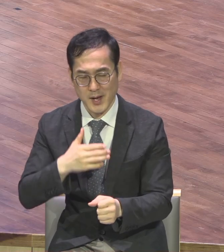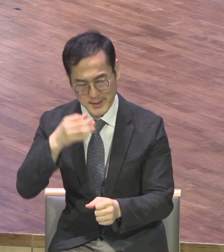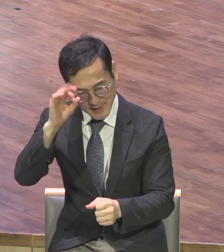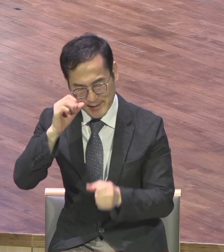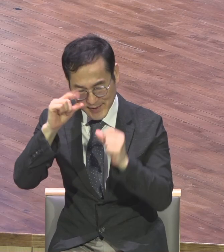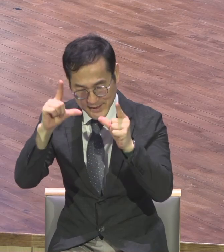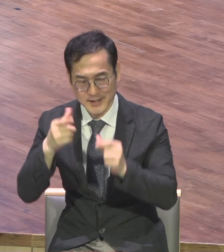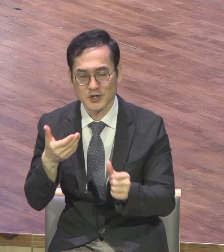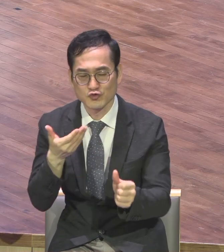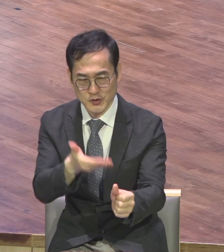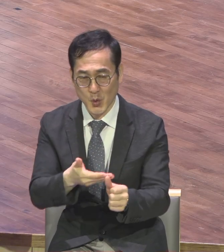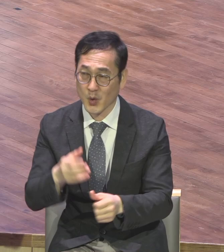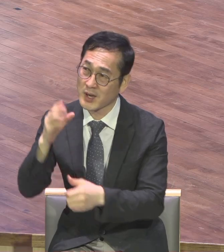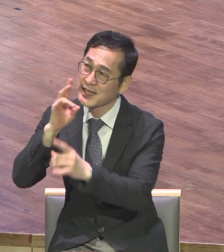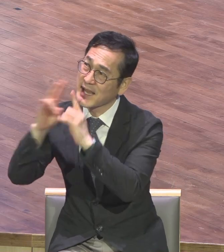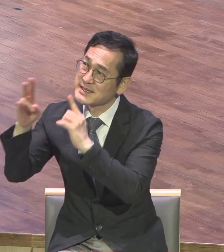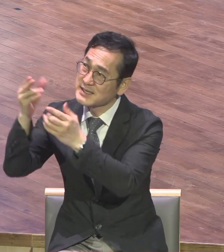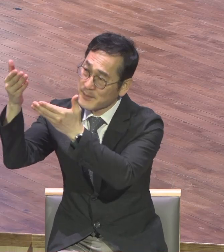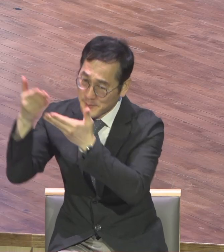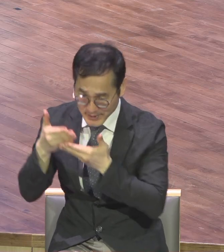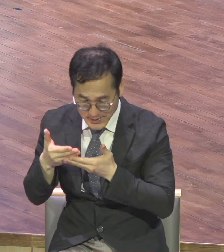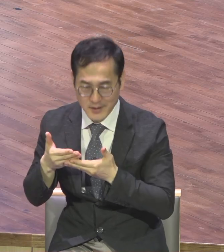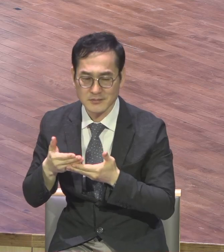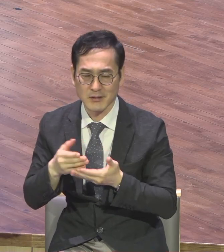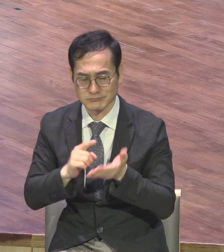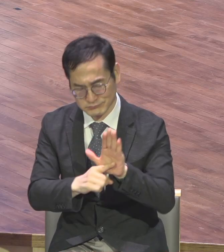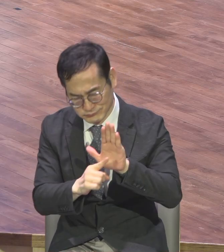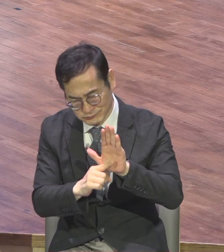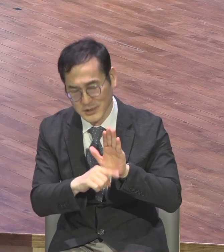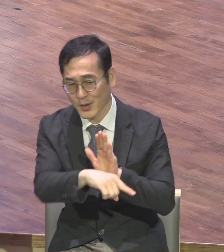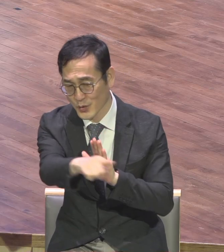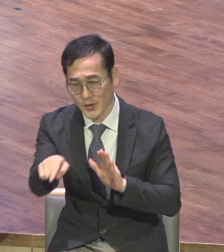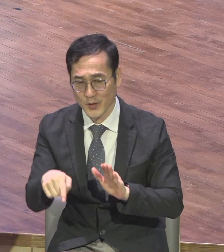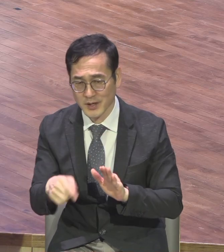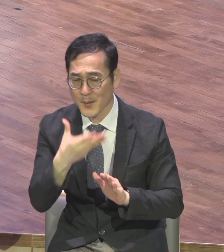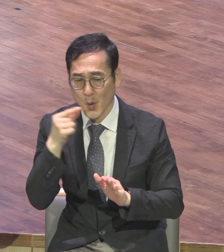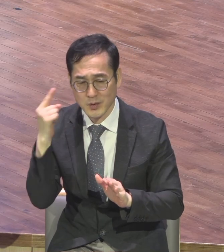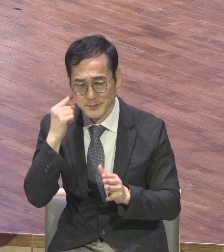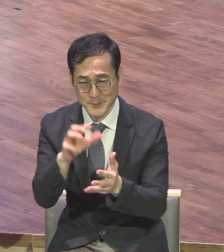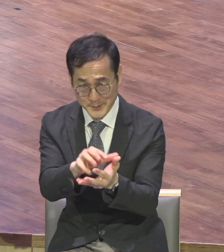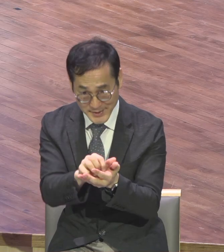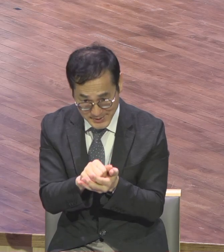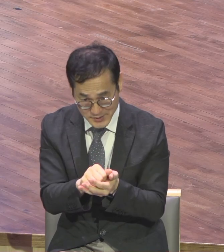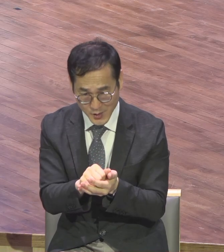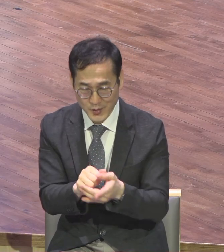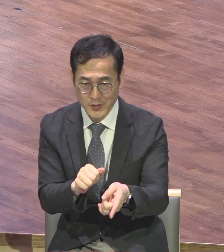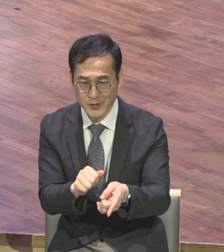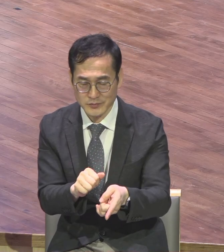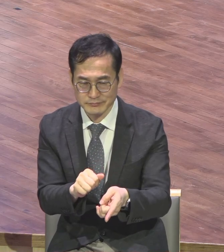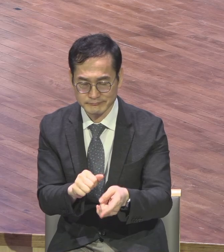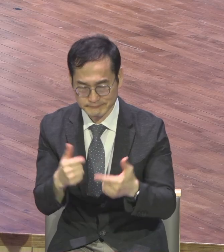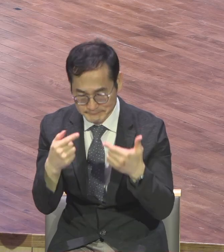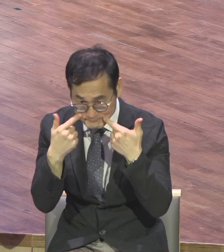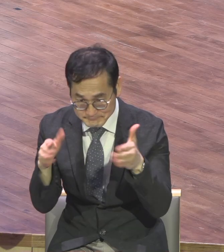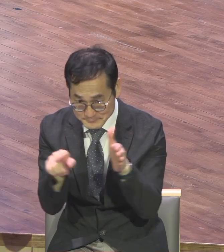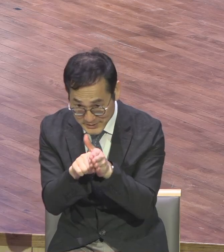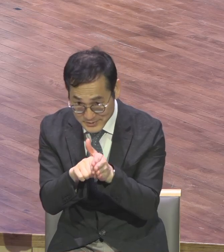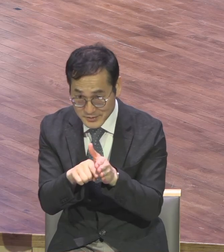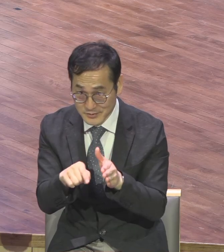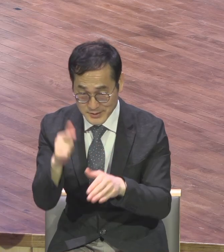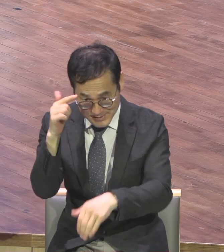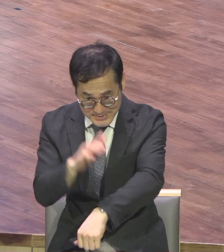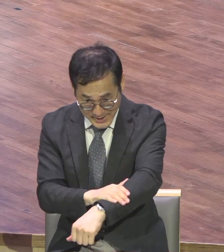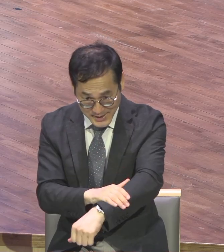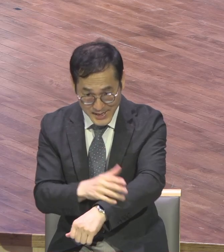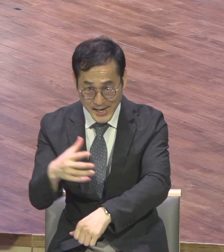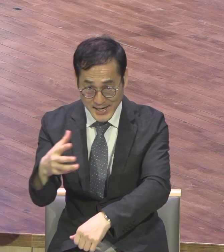신비의 계시를 따라 된 것이니 이 복음으로 너희를 능히 견고하게 하실 지혜로우신 하나님께 예수 그리스도로 말미암아 영광이